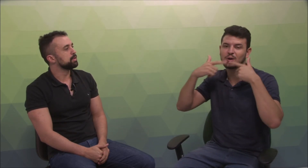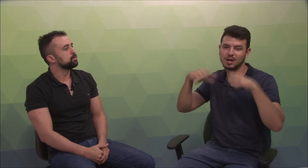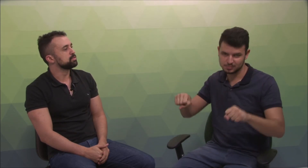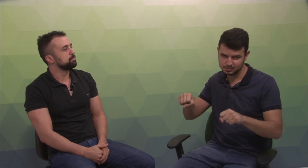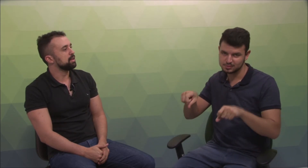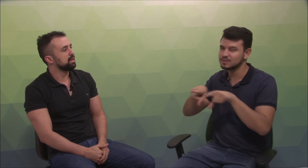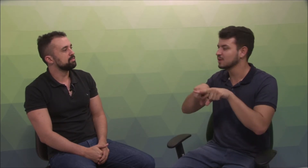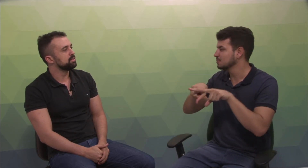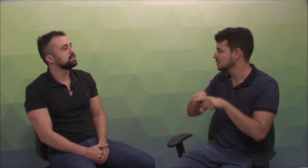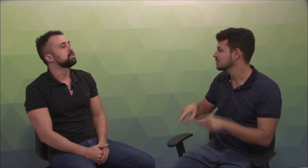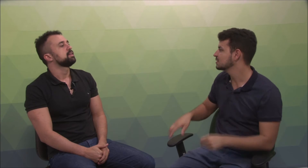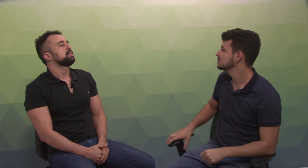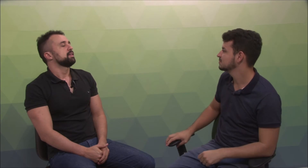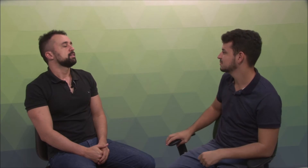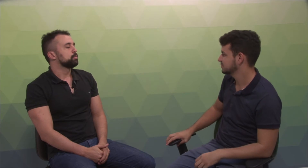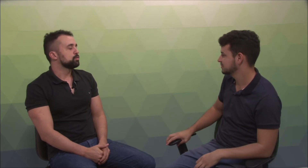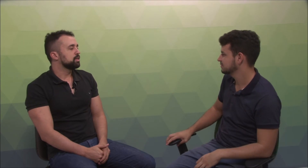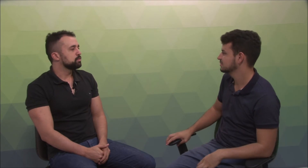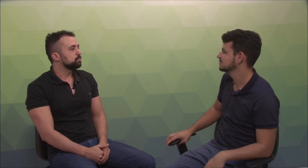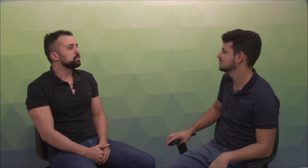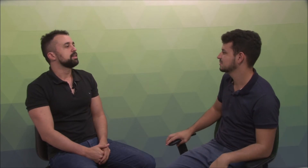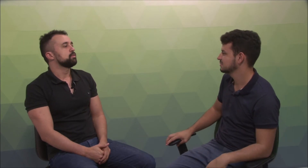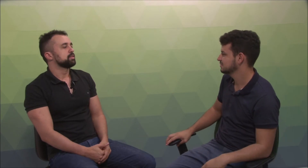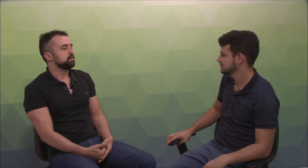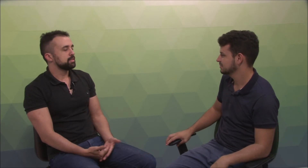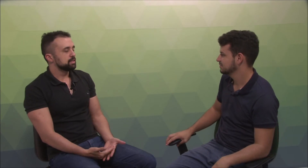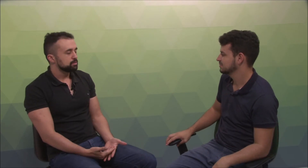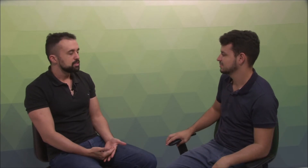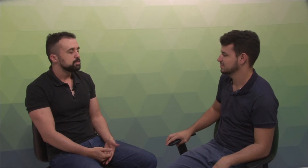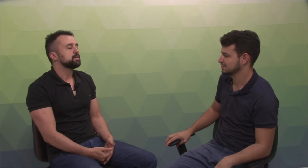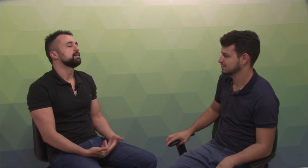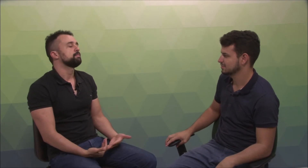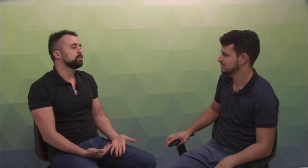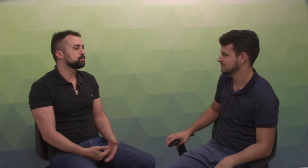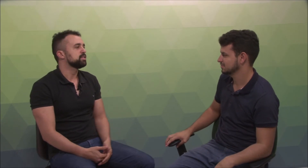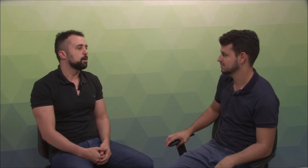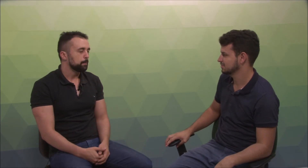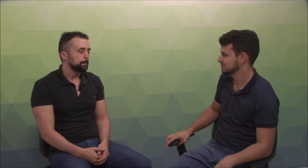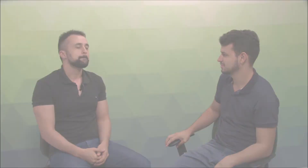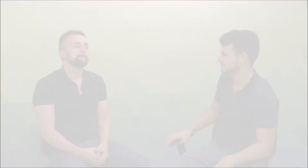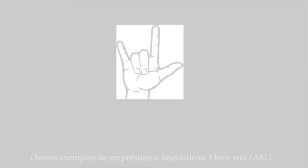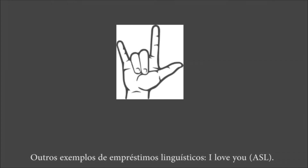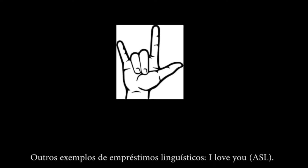pegou-se a palavra do português nunca e com a soletração rítmica virou sinal.